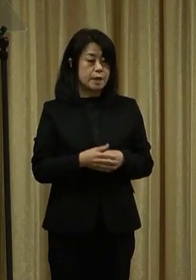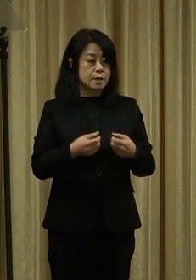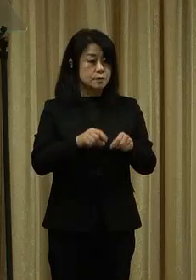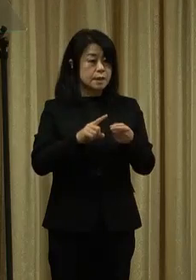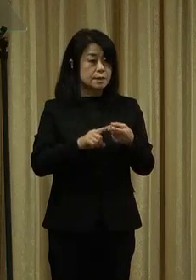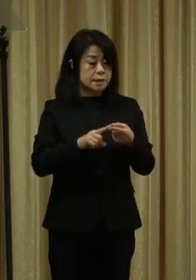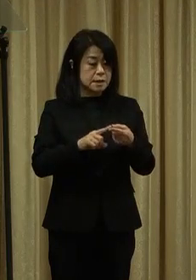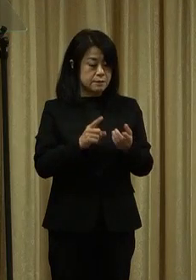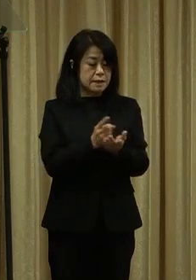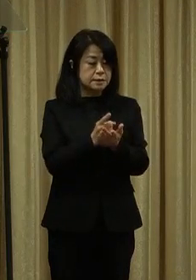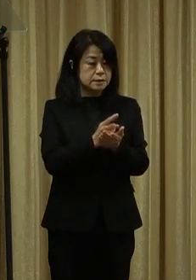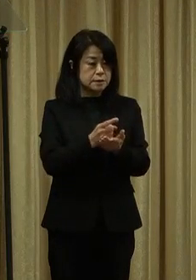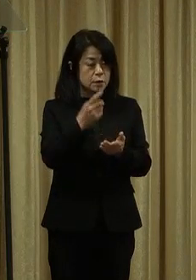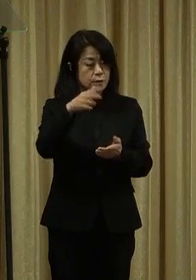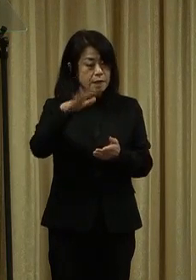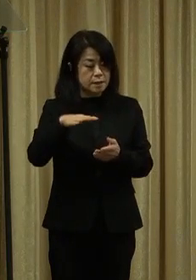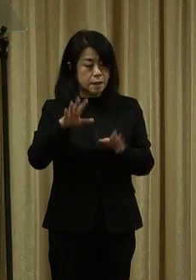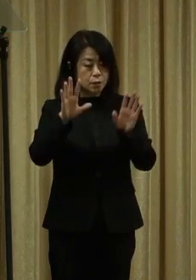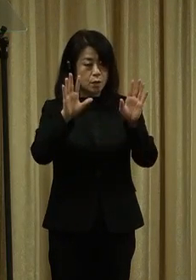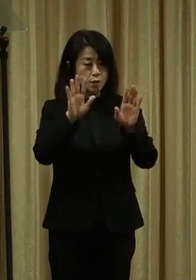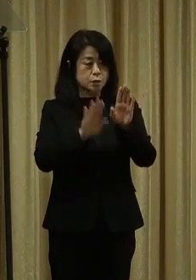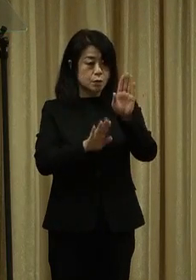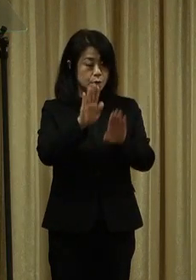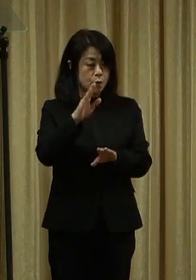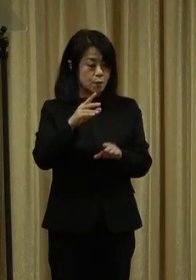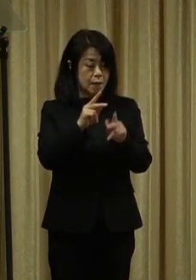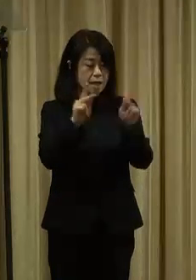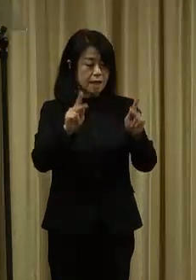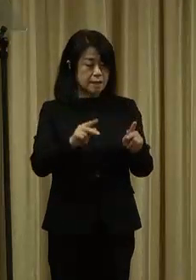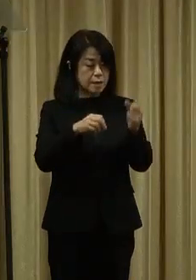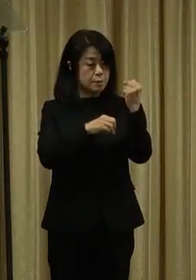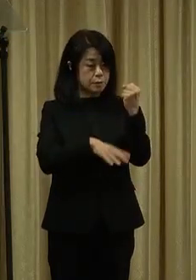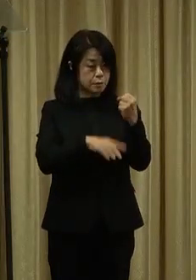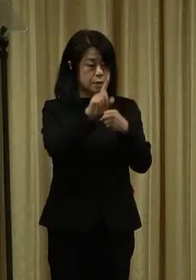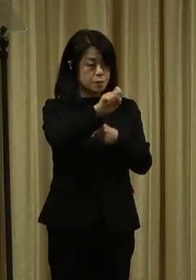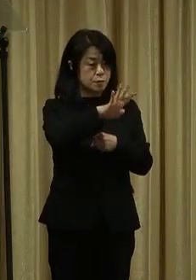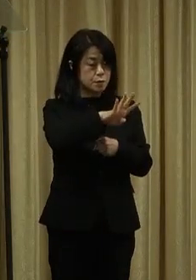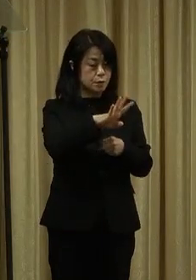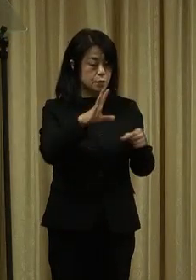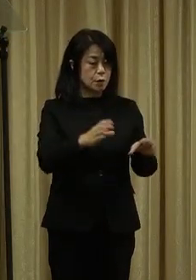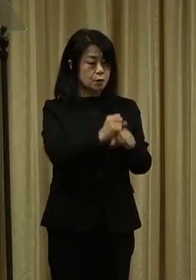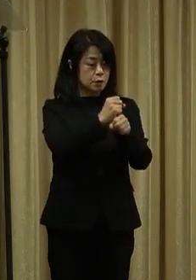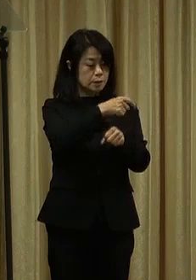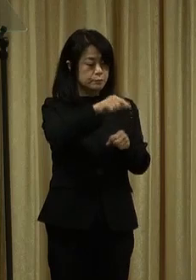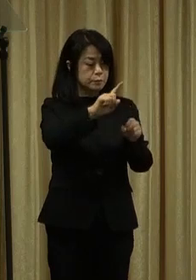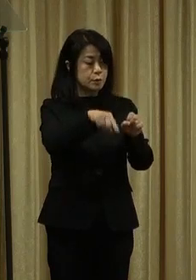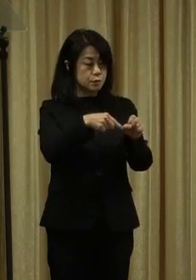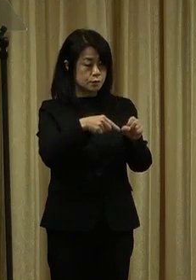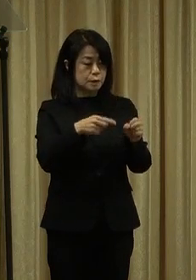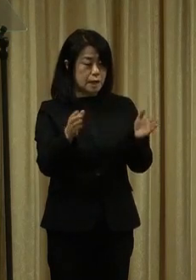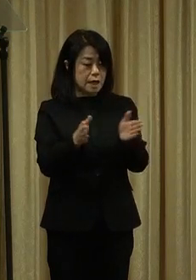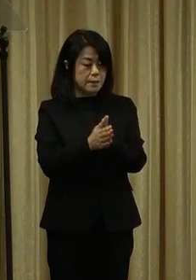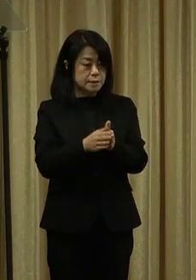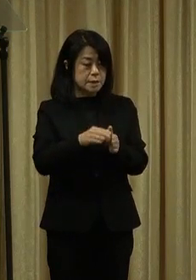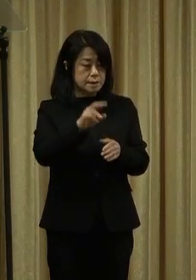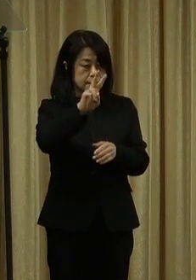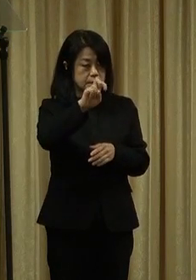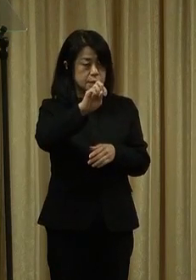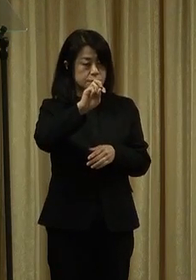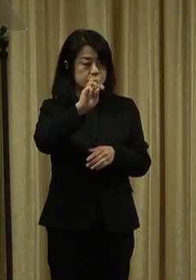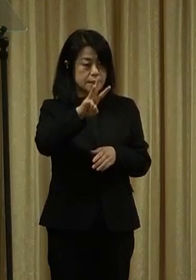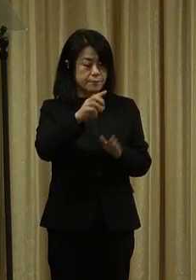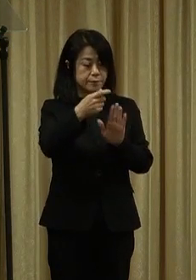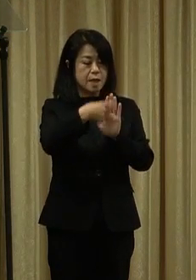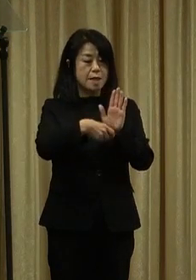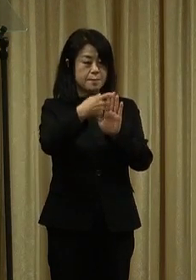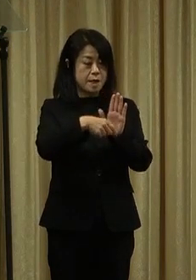ては指標データの状況や課題をもとに14の取りまとめ部局から合計で23テーマの提